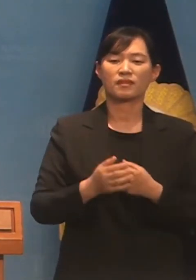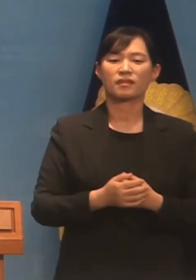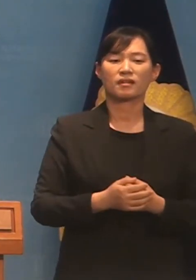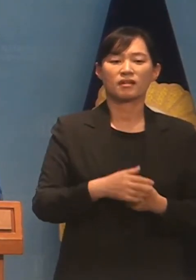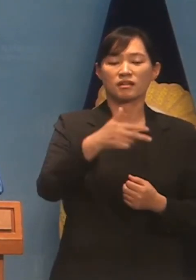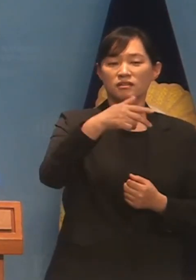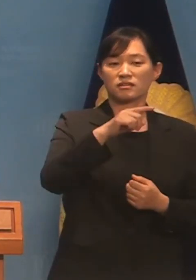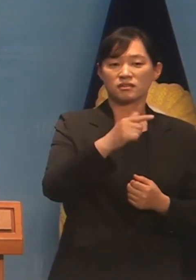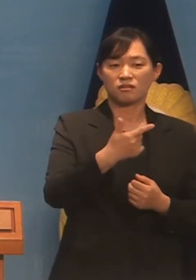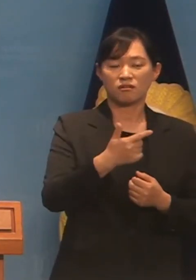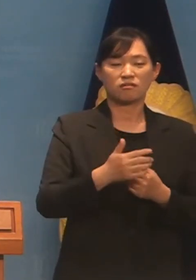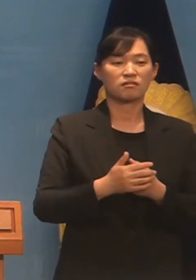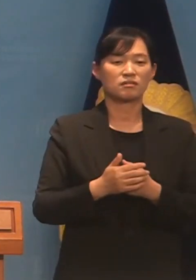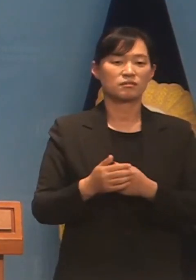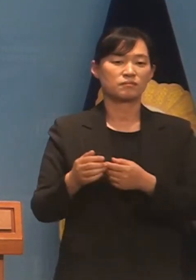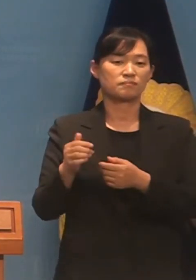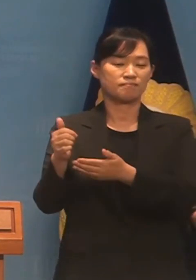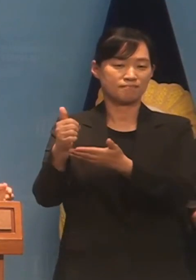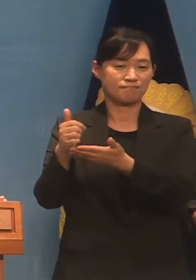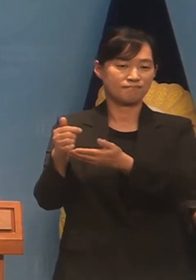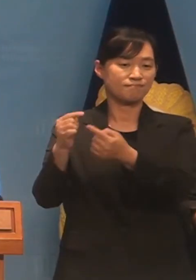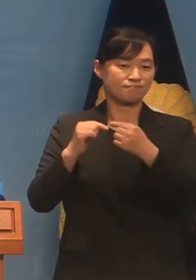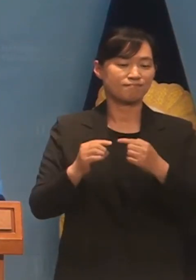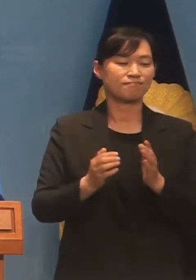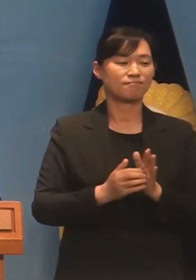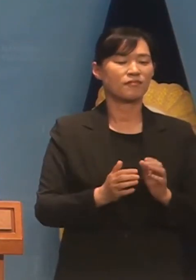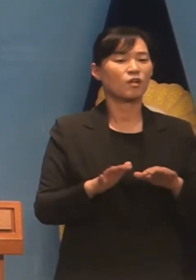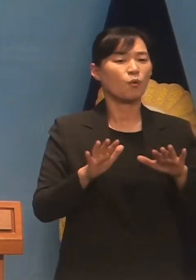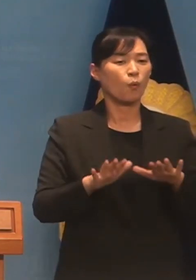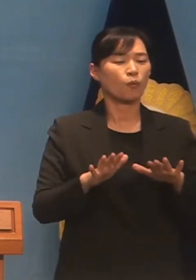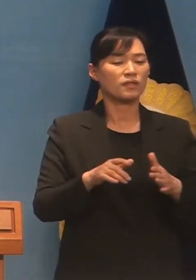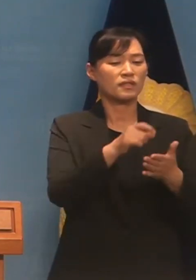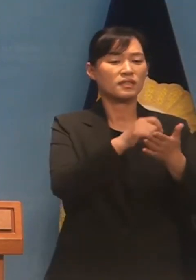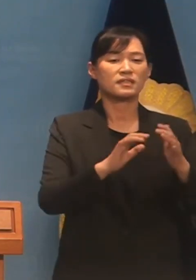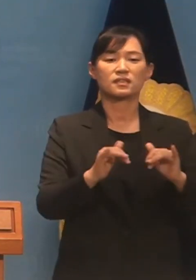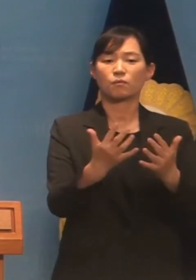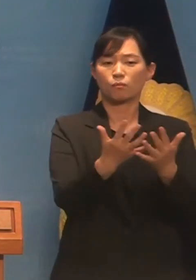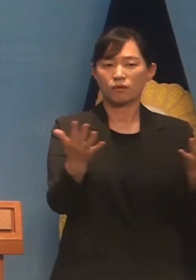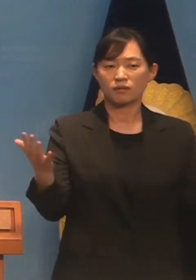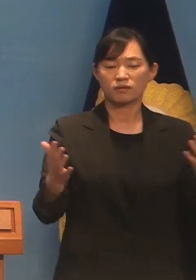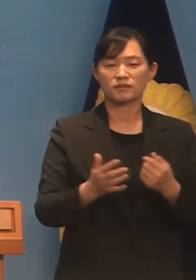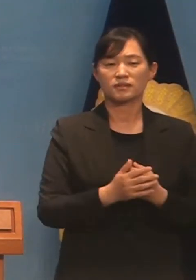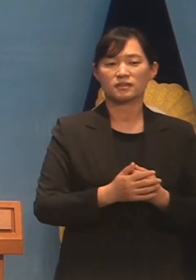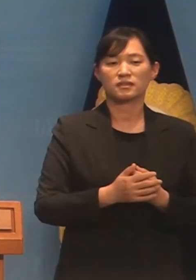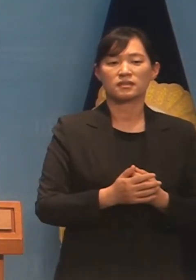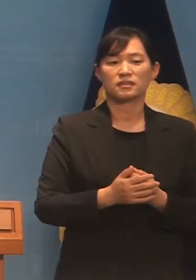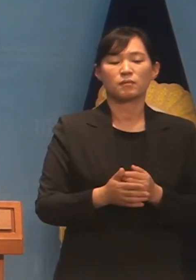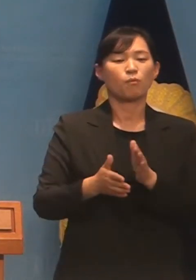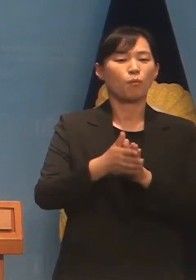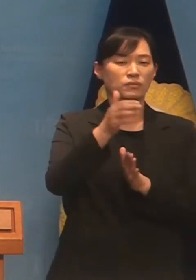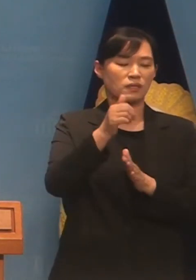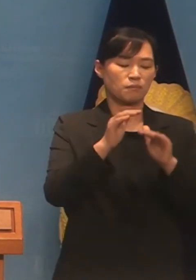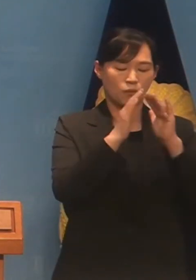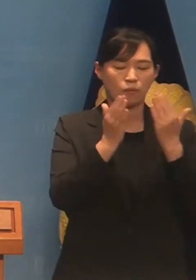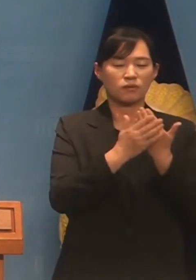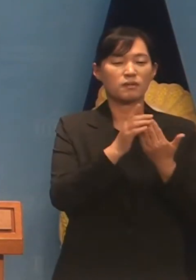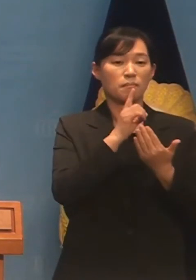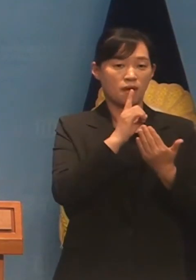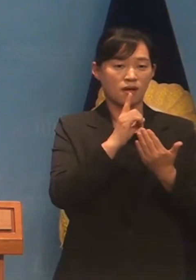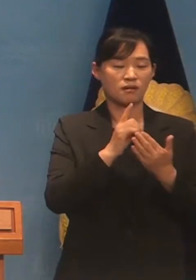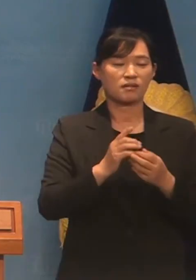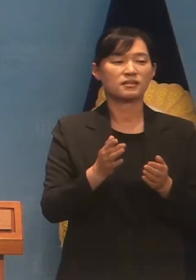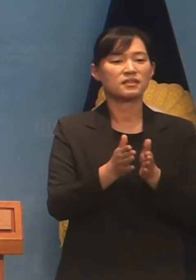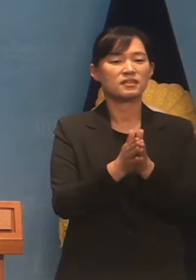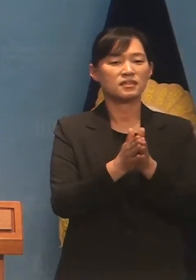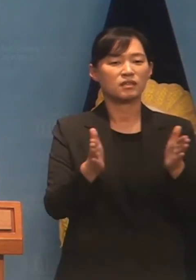수석 부위원장님 참석하셨습니다. 네, 오늘 기자회견은 서미화 본부장님의 모두 발언을